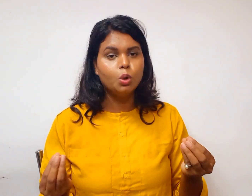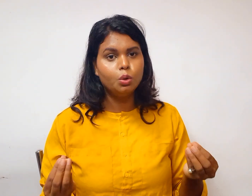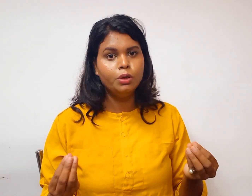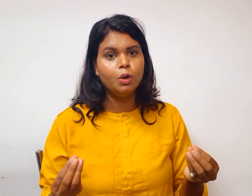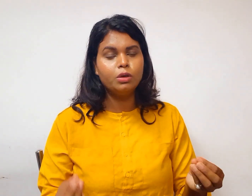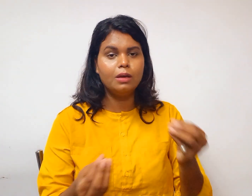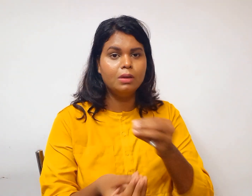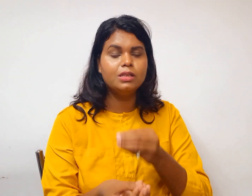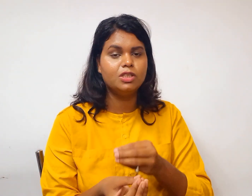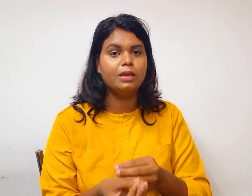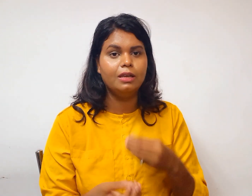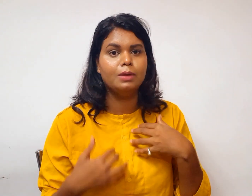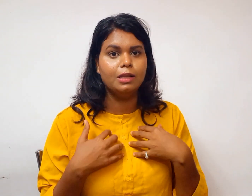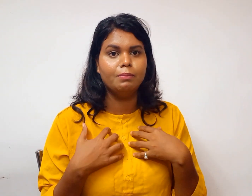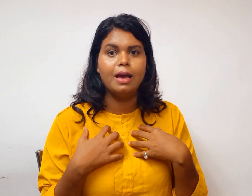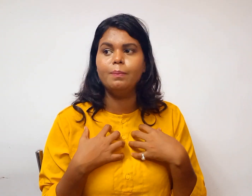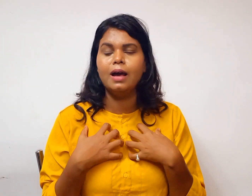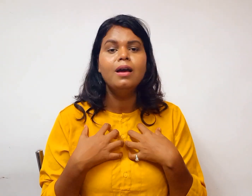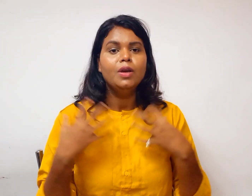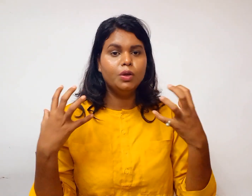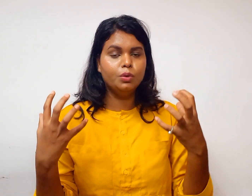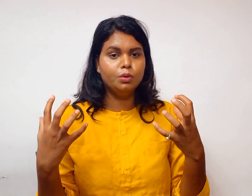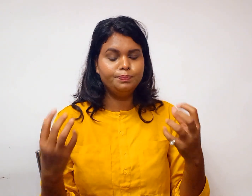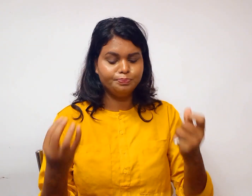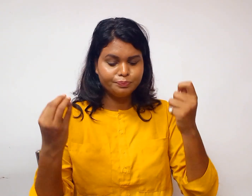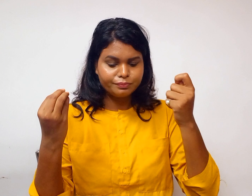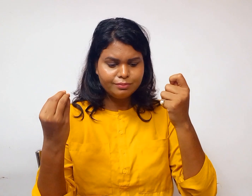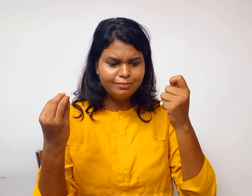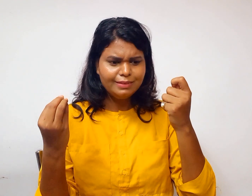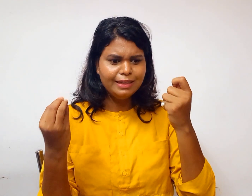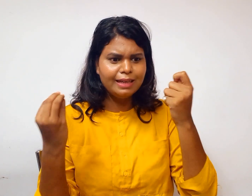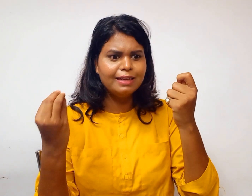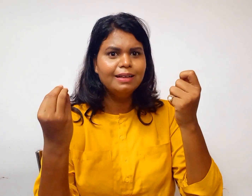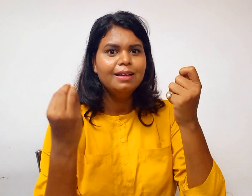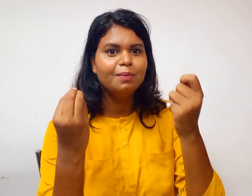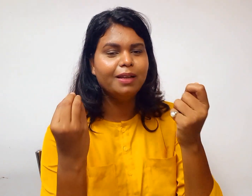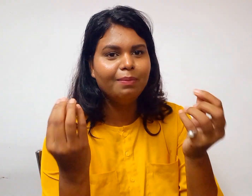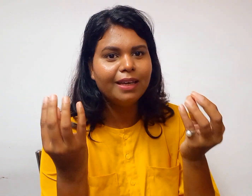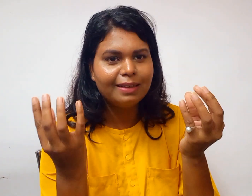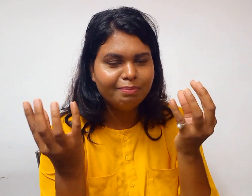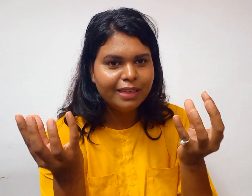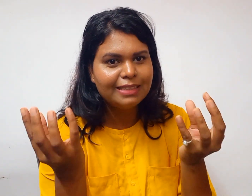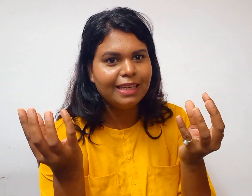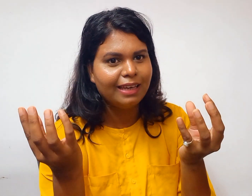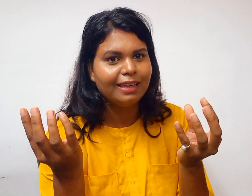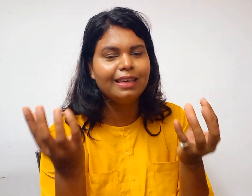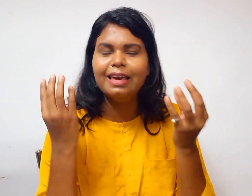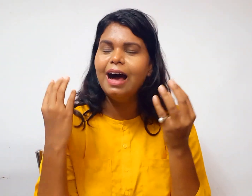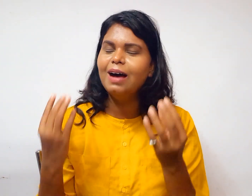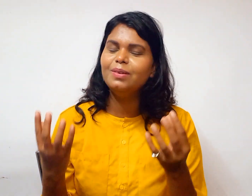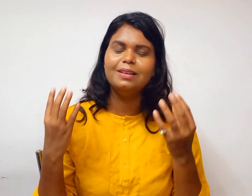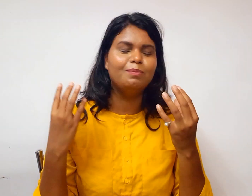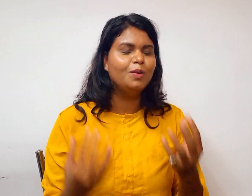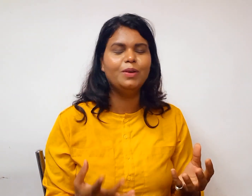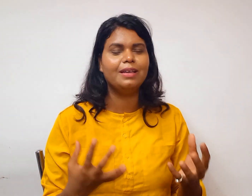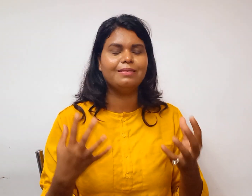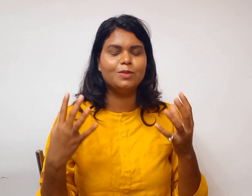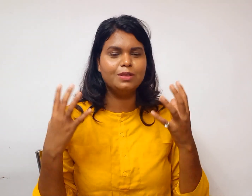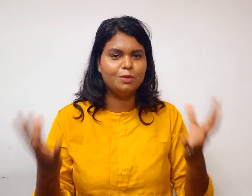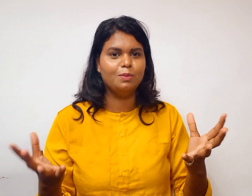थोड़ी ना हूँ कि एक मिल्क शेक के लिए मतलब मैं अपना यू नो एक मतलब एक मिल्क शेक की क्या मतलब बोलूँ। एक उसने मुझे बोला